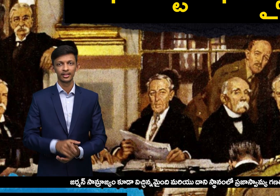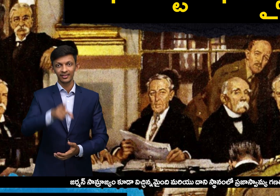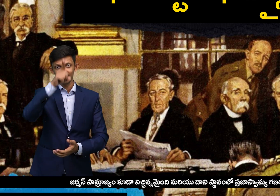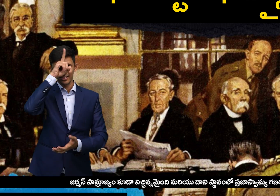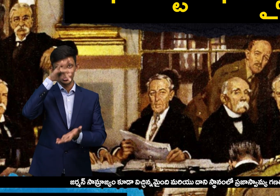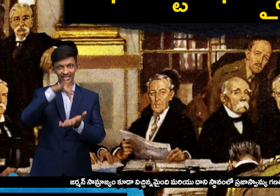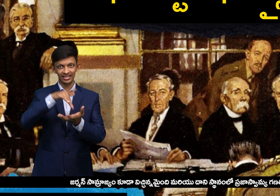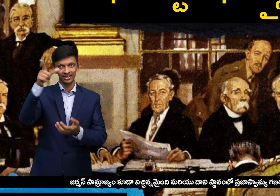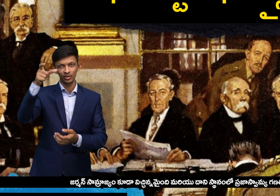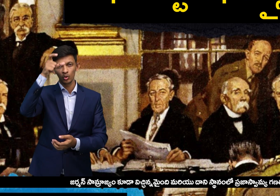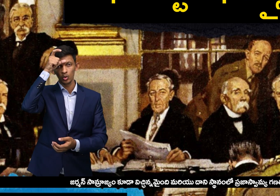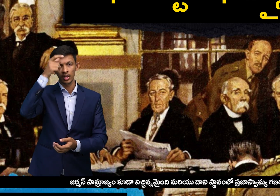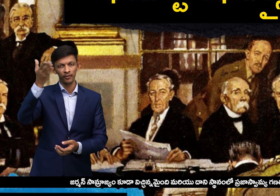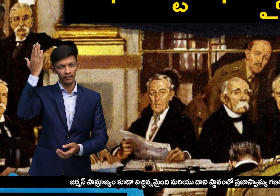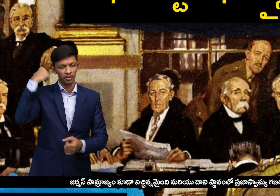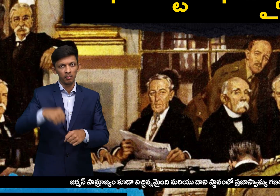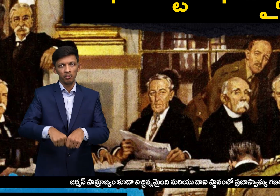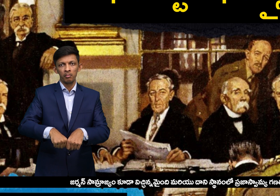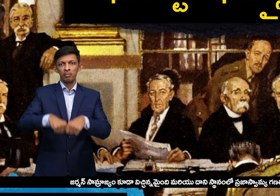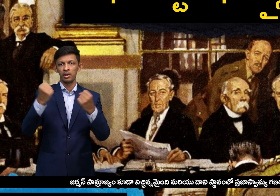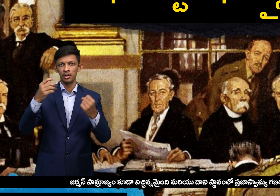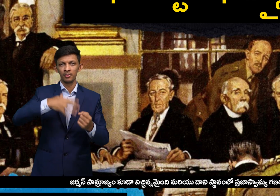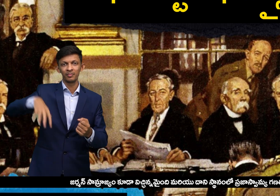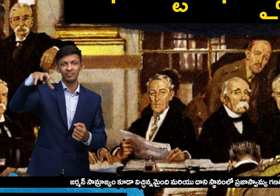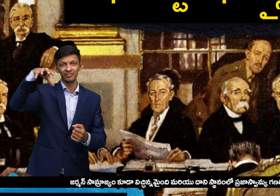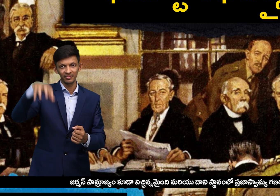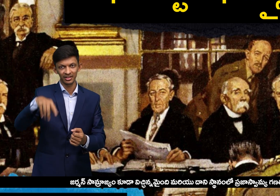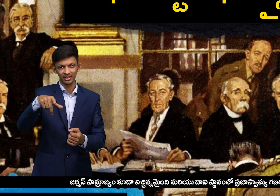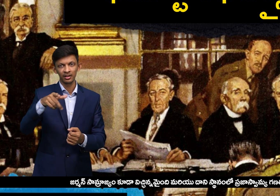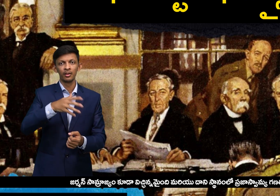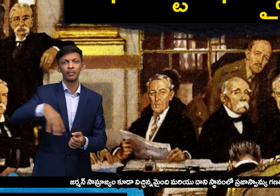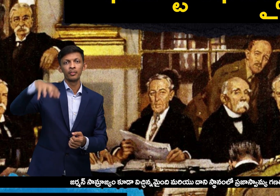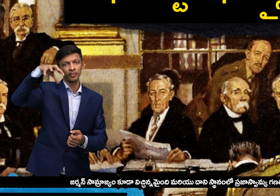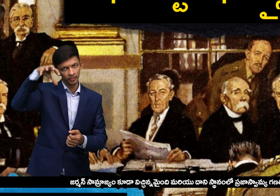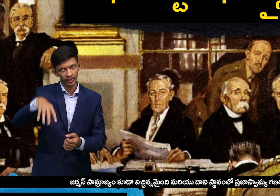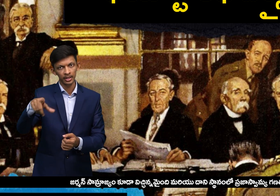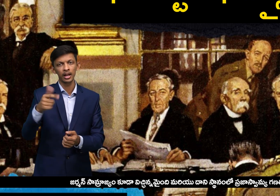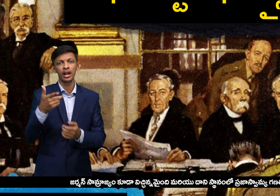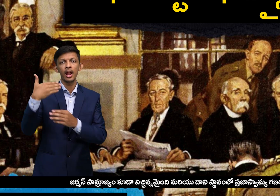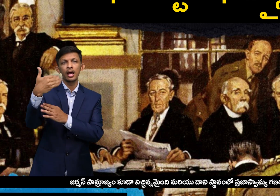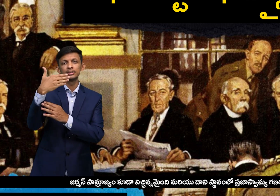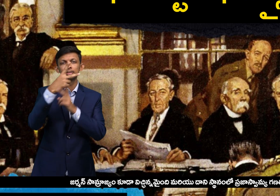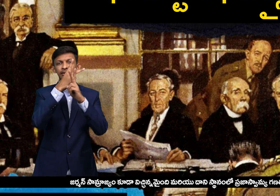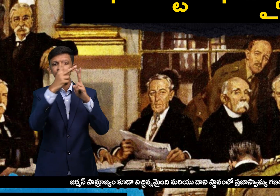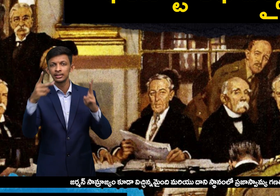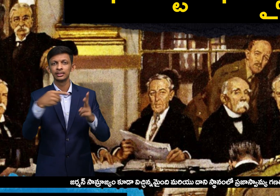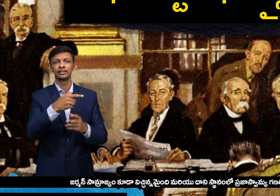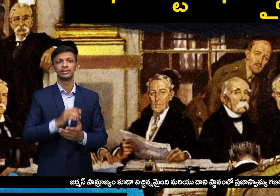జర్మన్ సామ్రాజ్యం కూడా విచ్ఛిన్నమైంది మరియు దాని స్థానంలో ప్రజాస్వామ్య గణతంత్రం ఏర్పడింది.